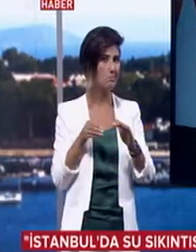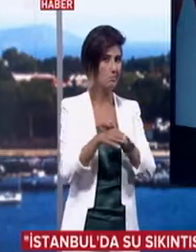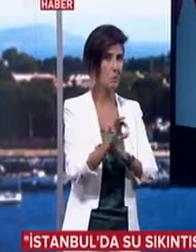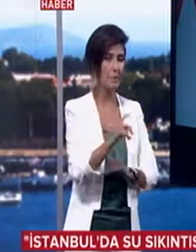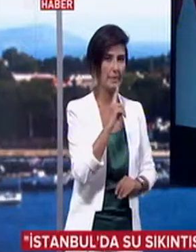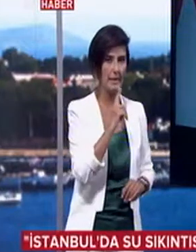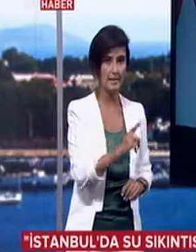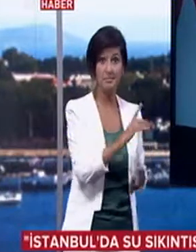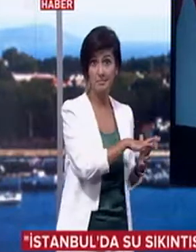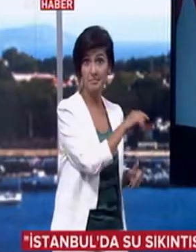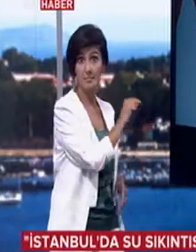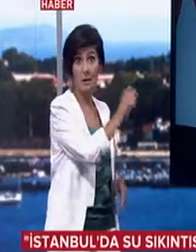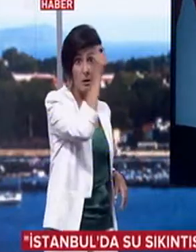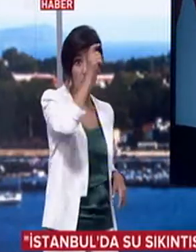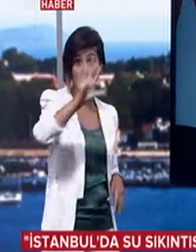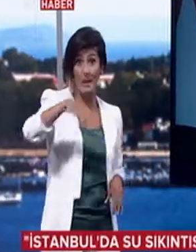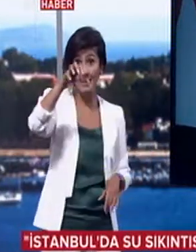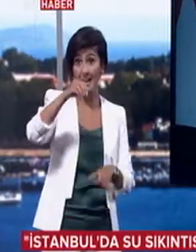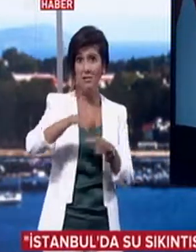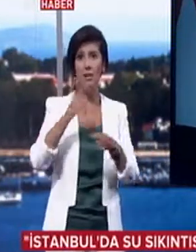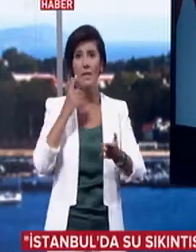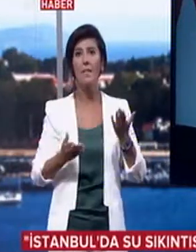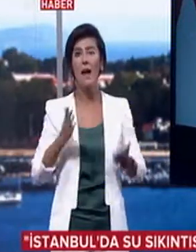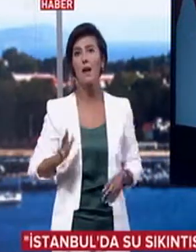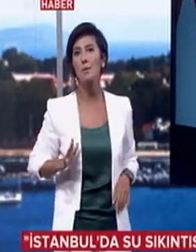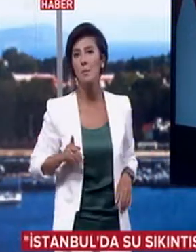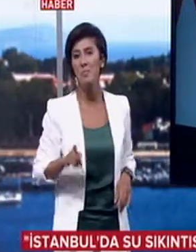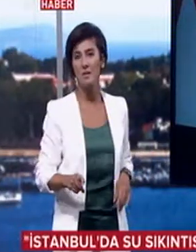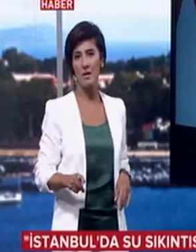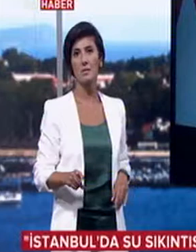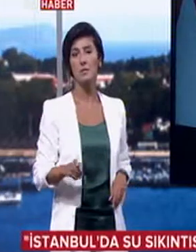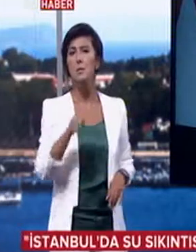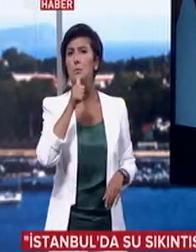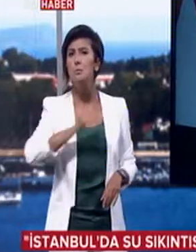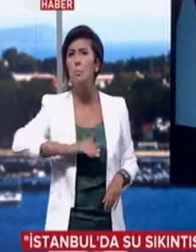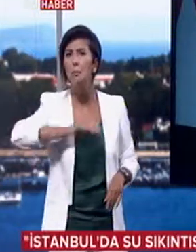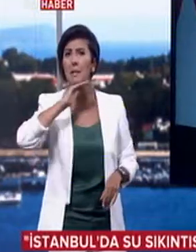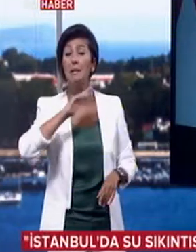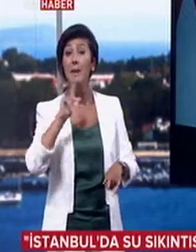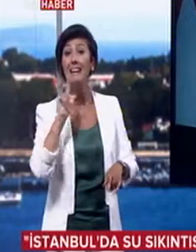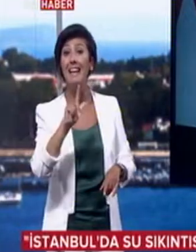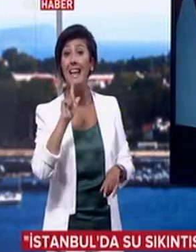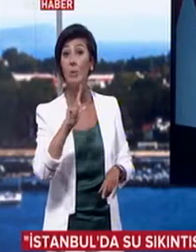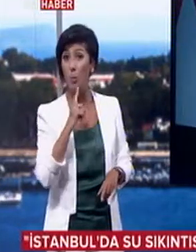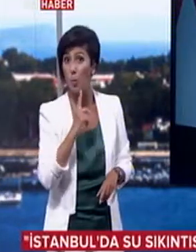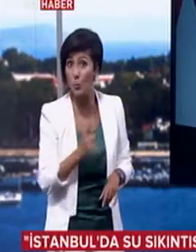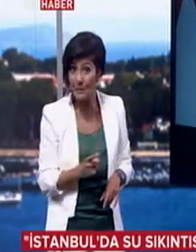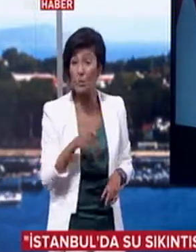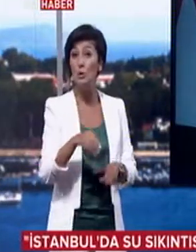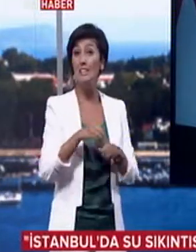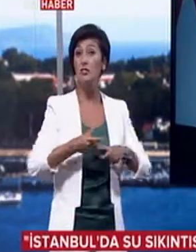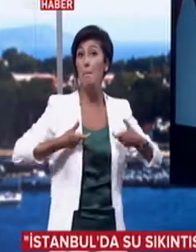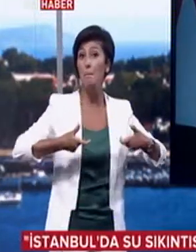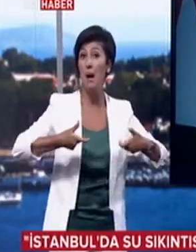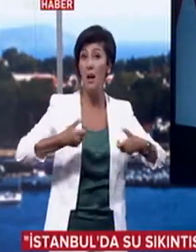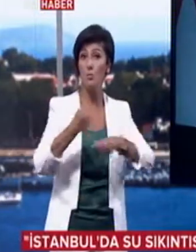dedi. Eroğlu, Türkiye geneli içinde değerlendirmelerde bulundu. Su biriktirmek gerekliliğine vurgu yapan Eroğlu,